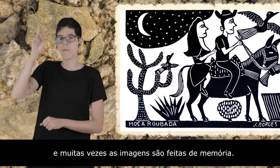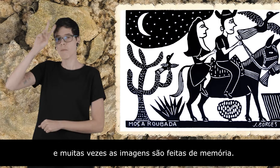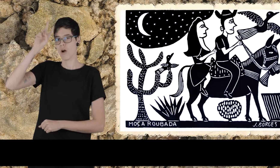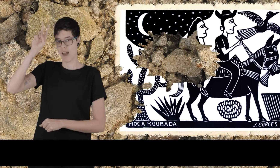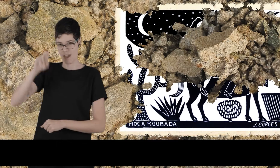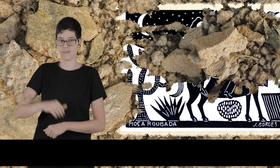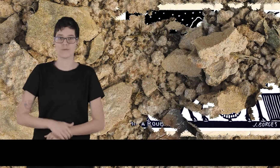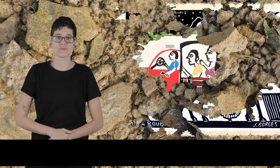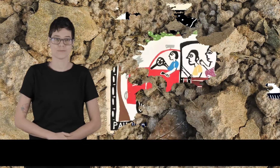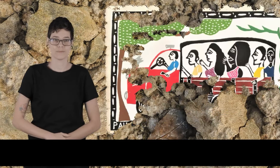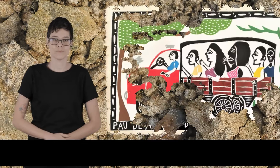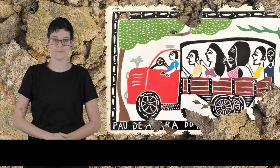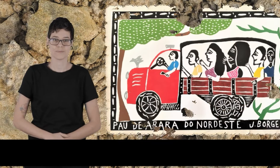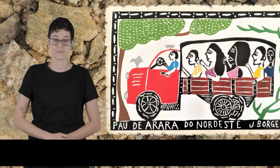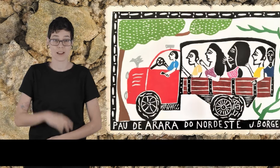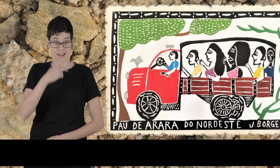memória.